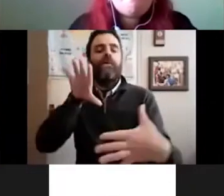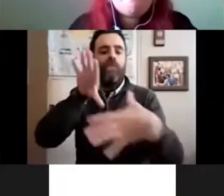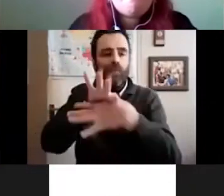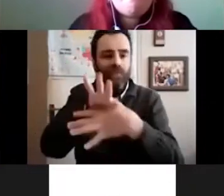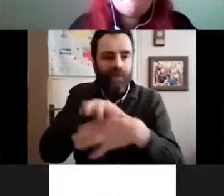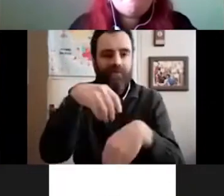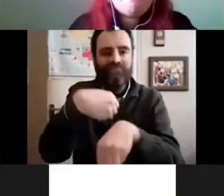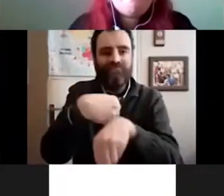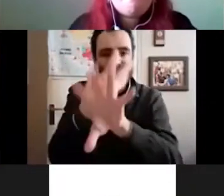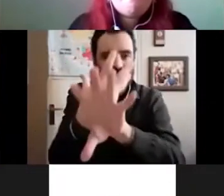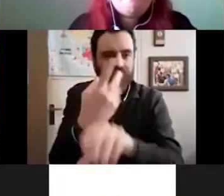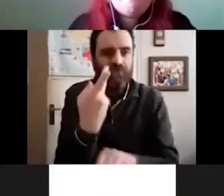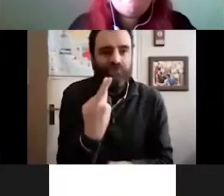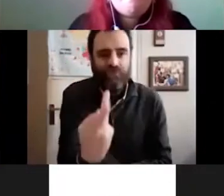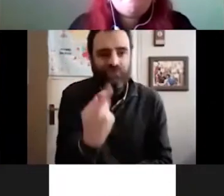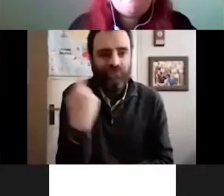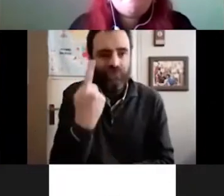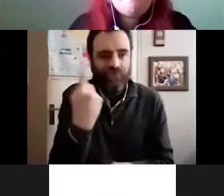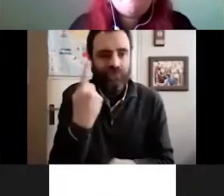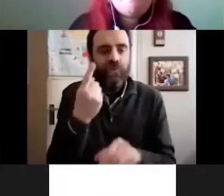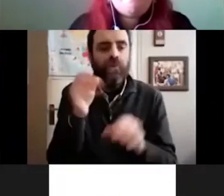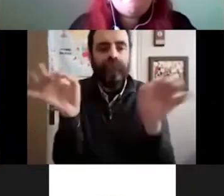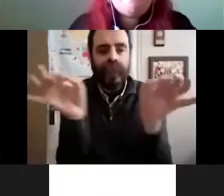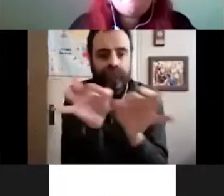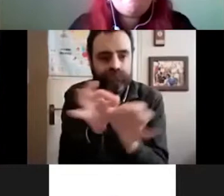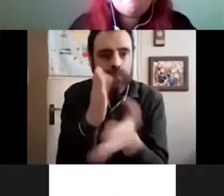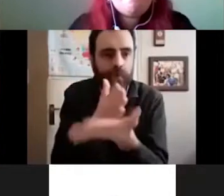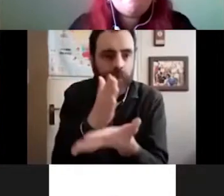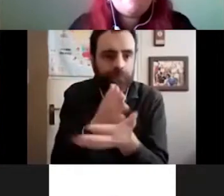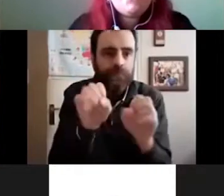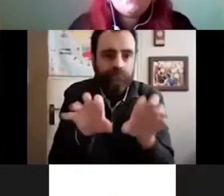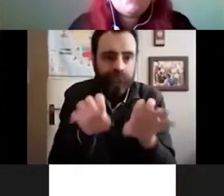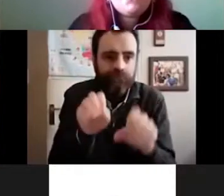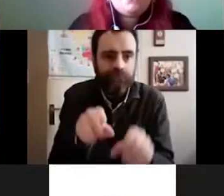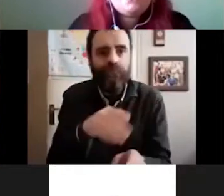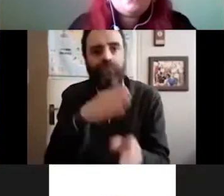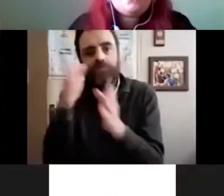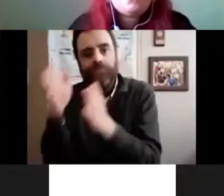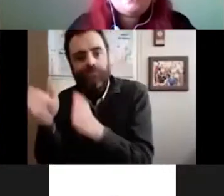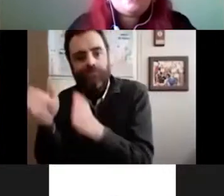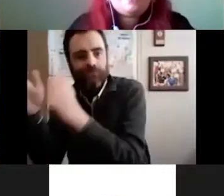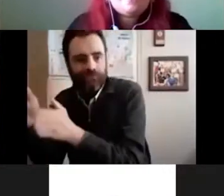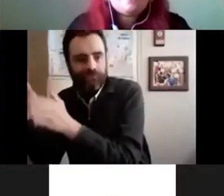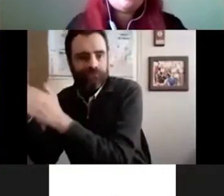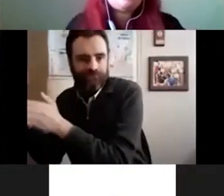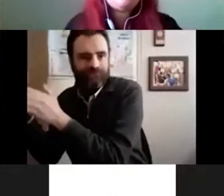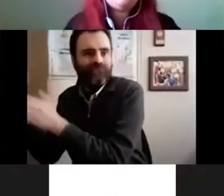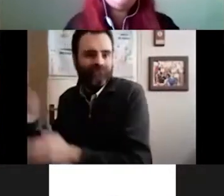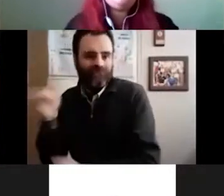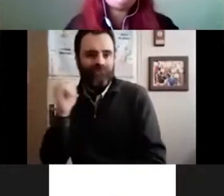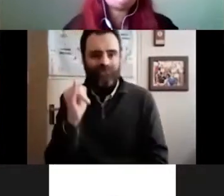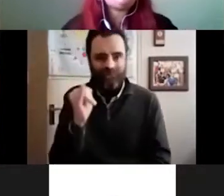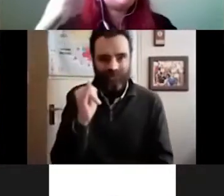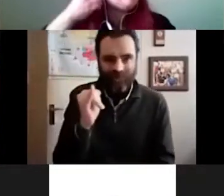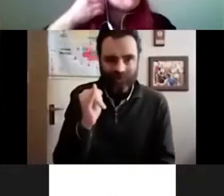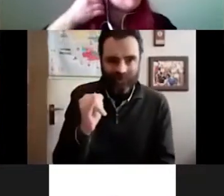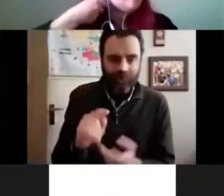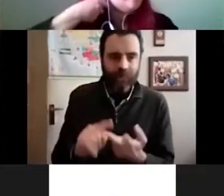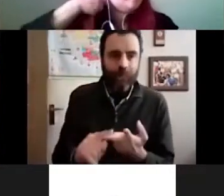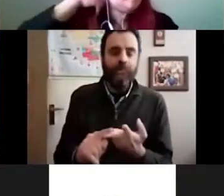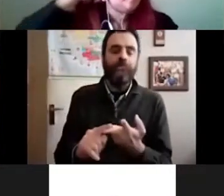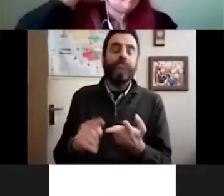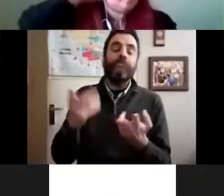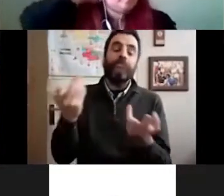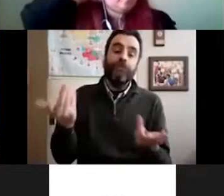que era 3 veces a la semana más o menos, se reunían con estos estudiantes por cámara de manera individual y podían ir explicándole los contenidos de la clase y luego ir